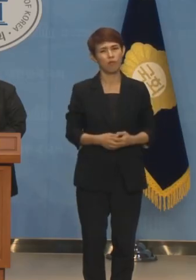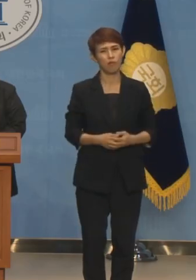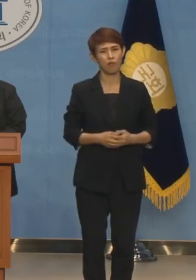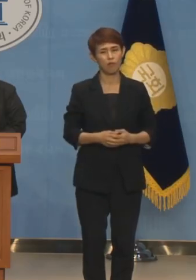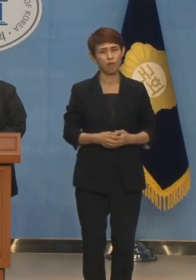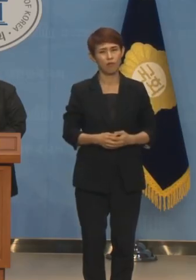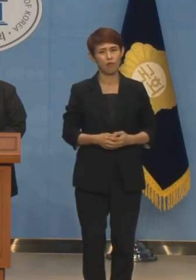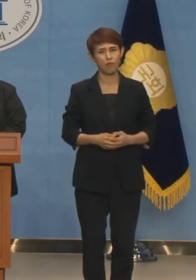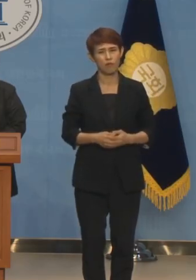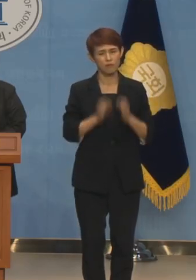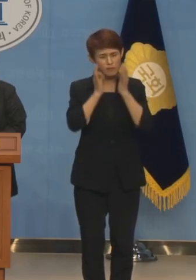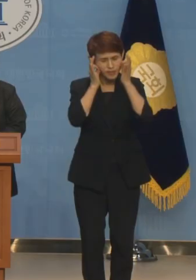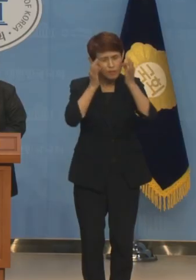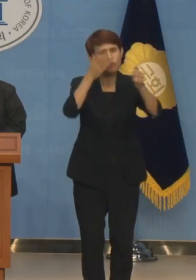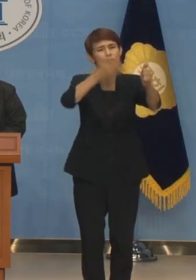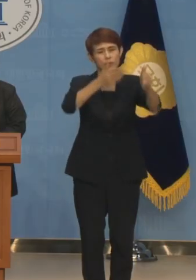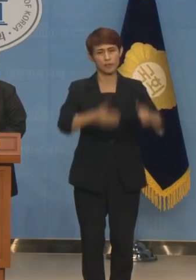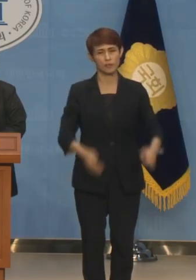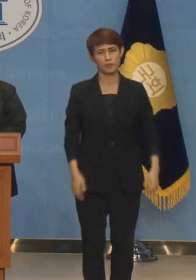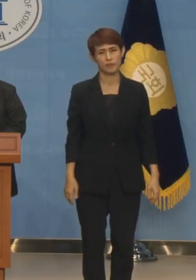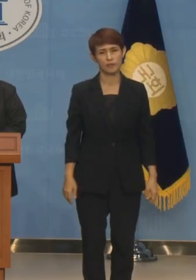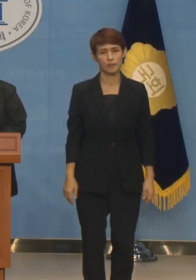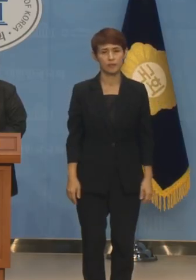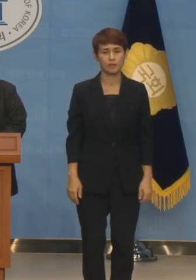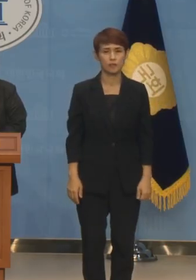세우는 정성이라도 보여야 합니다.